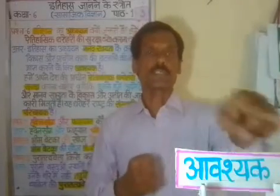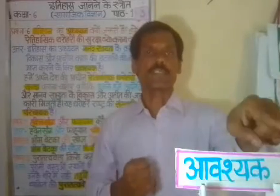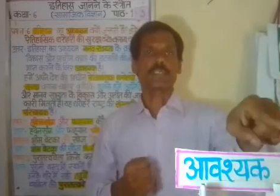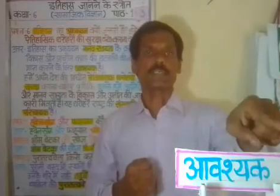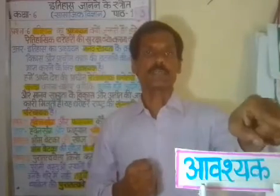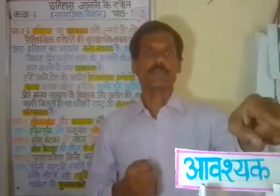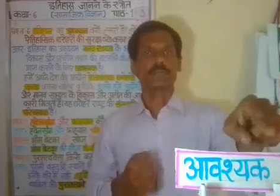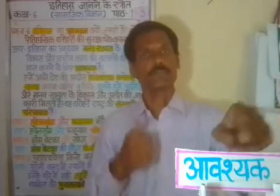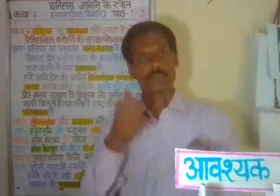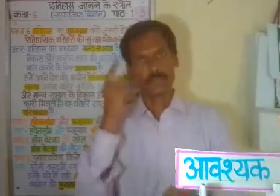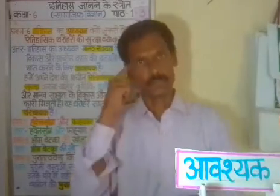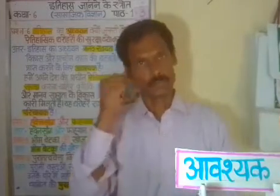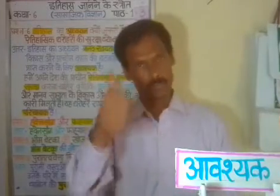आवश्यक।